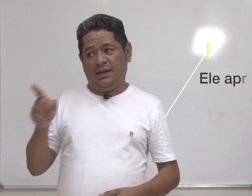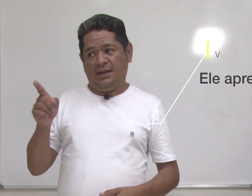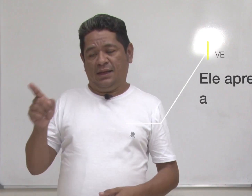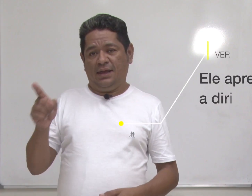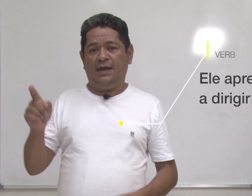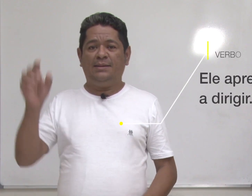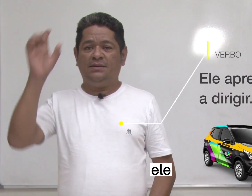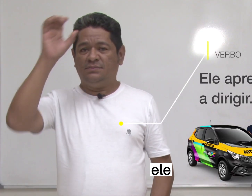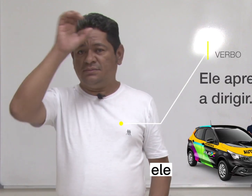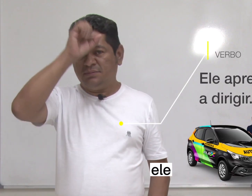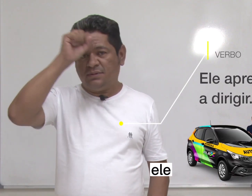Ele